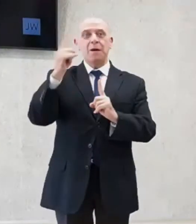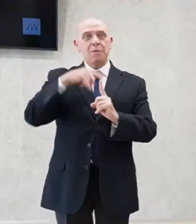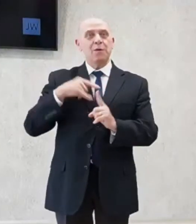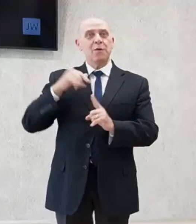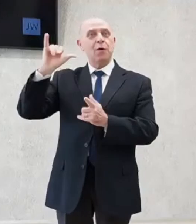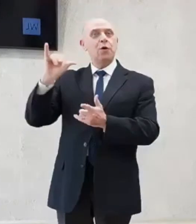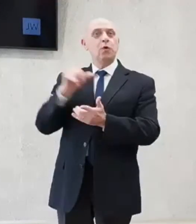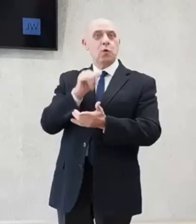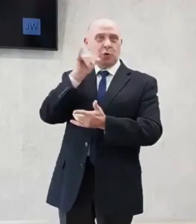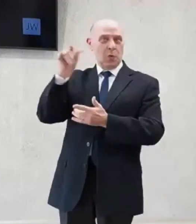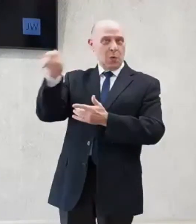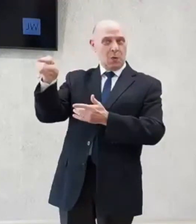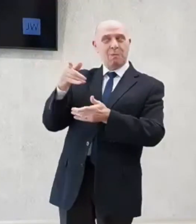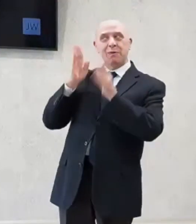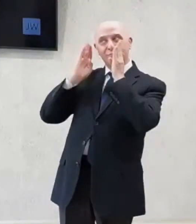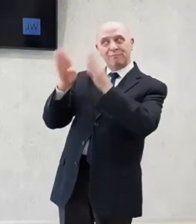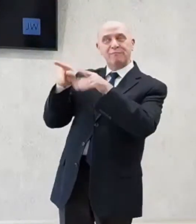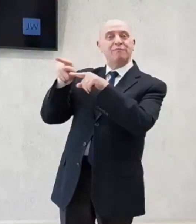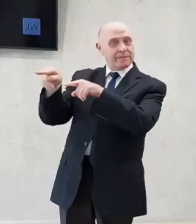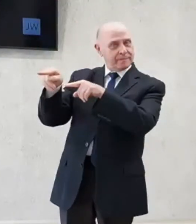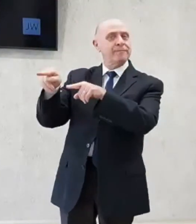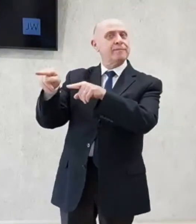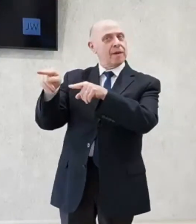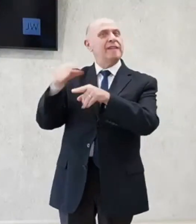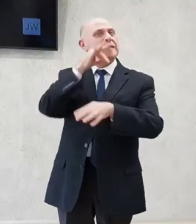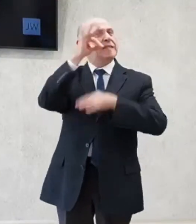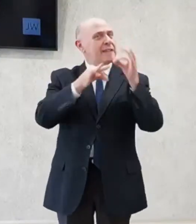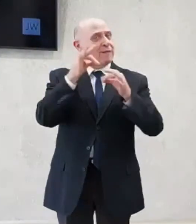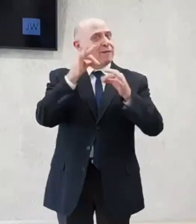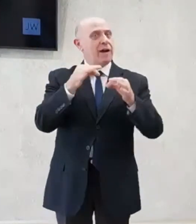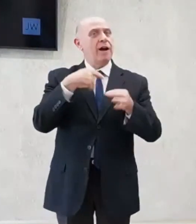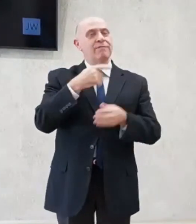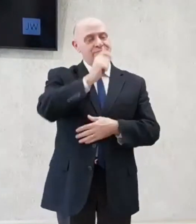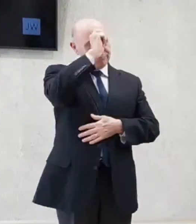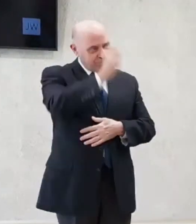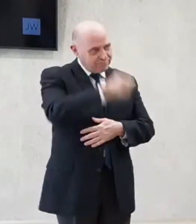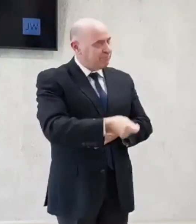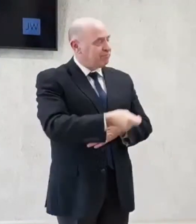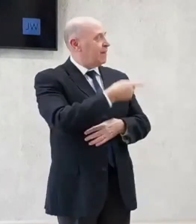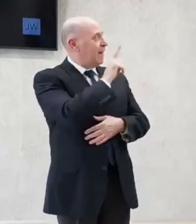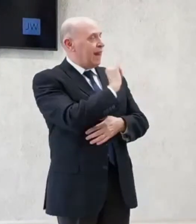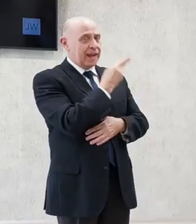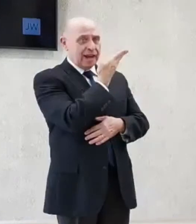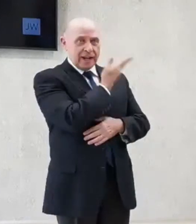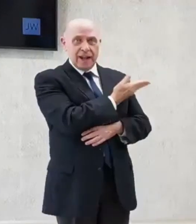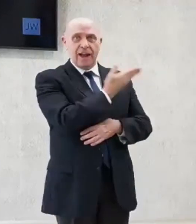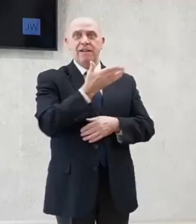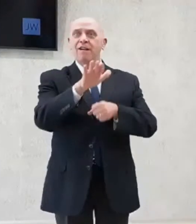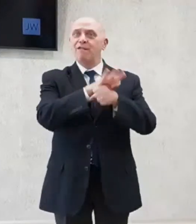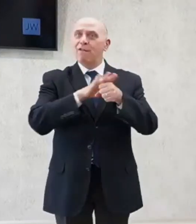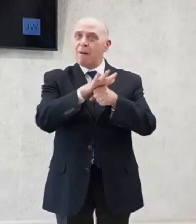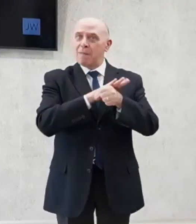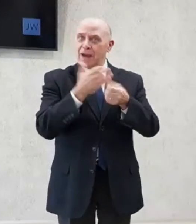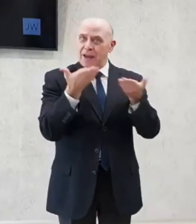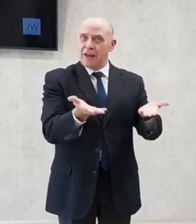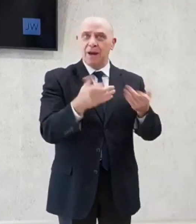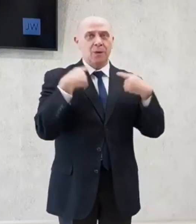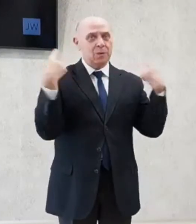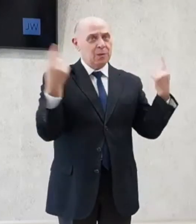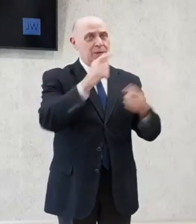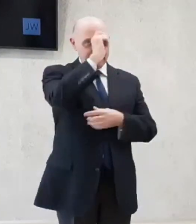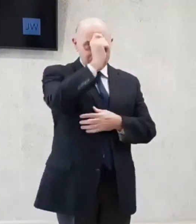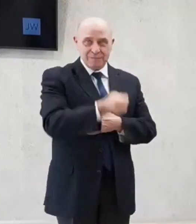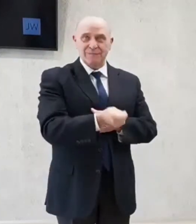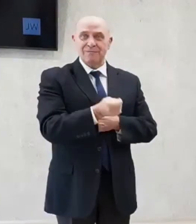è una dimostrazione di rispetto e apprezzamento per Lena e per i suoi familiari per tutti noi Lina è stata una cara amica